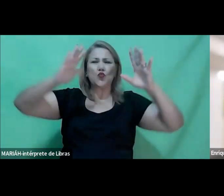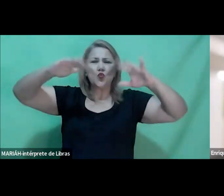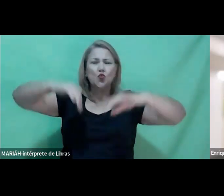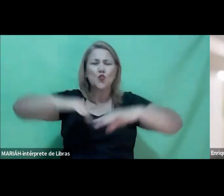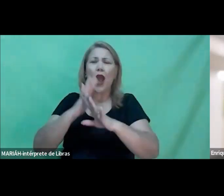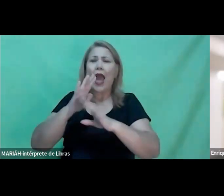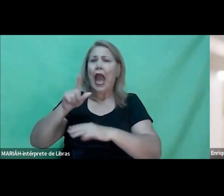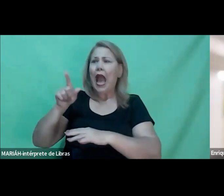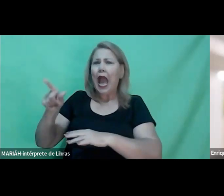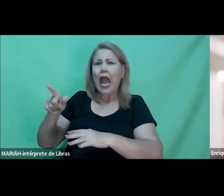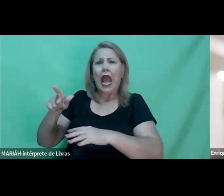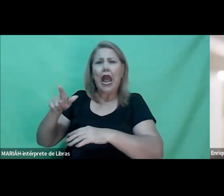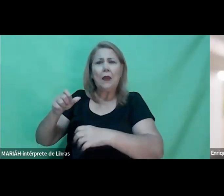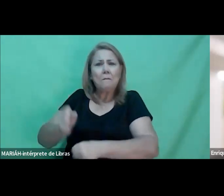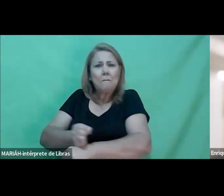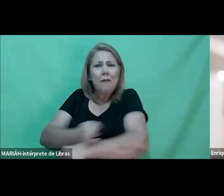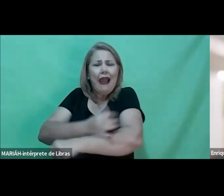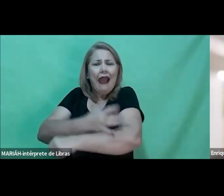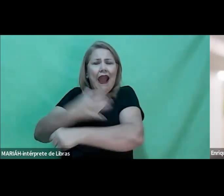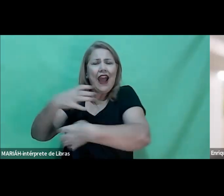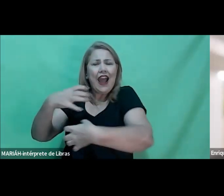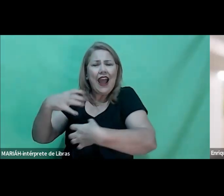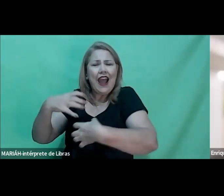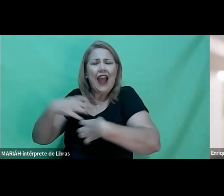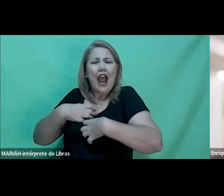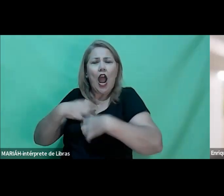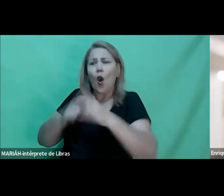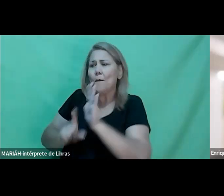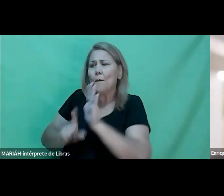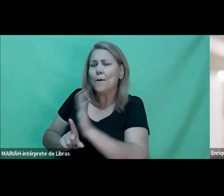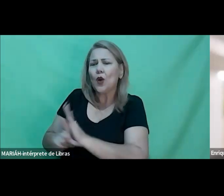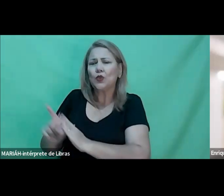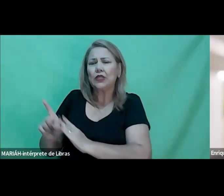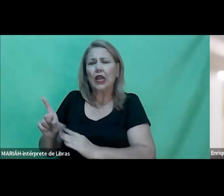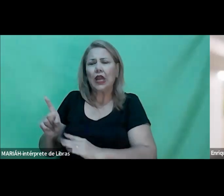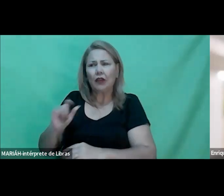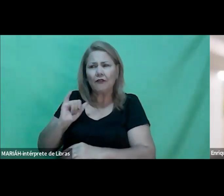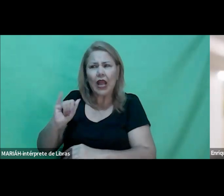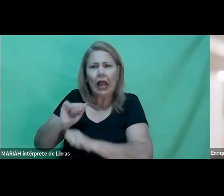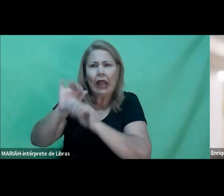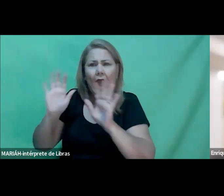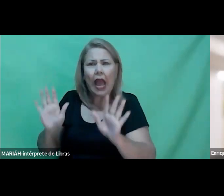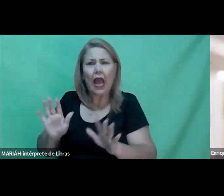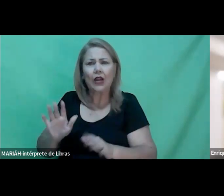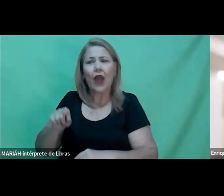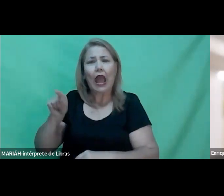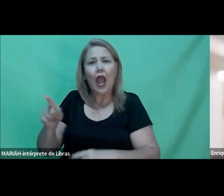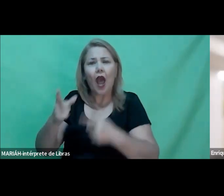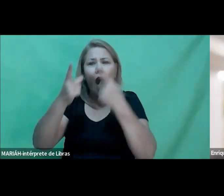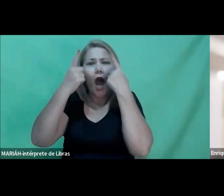momento sin que yo me diera cuenta cuando le pregunté Estoy siendo claro estaba bañado